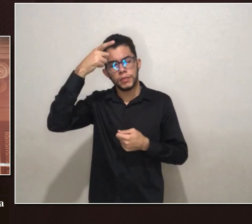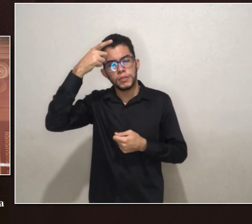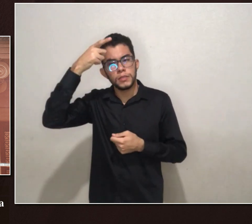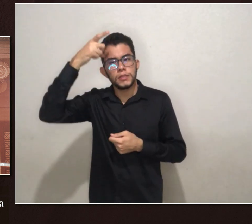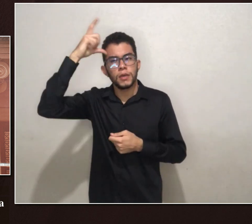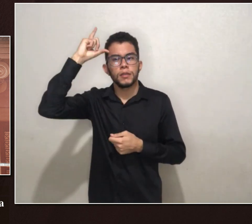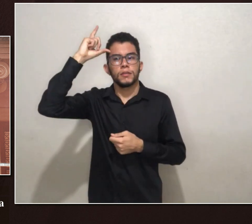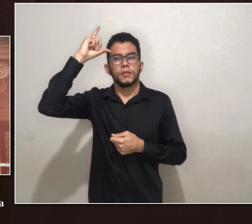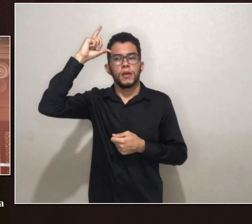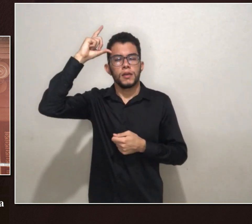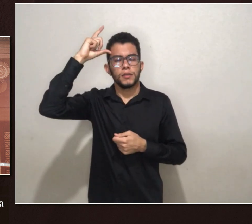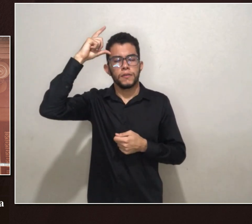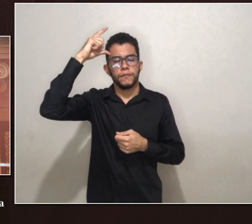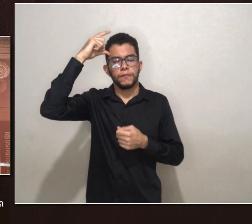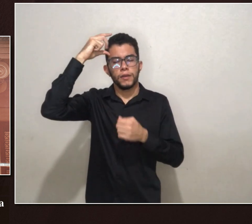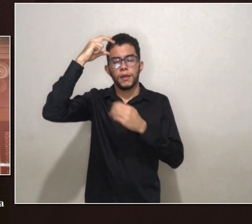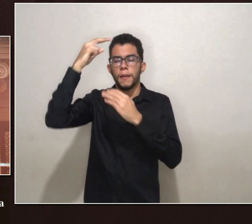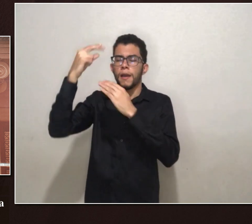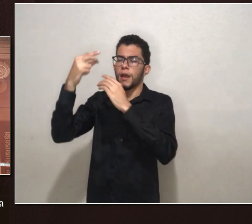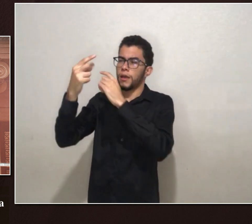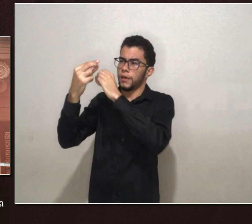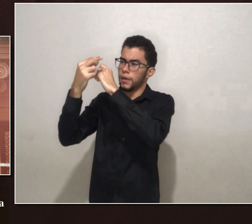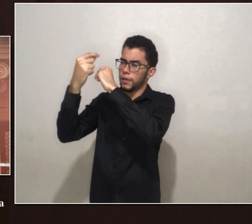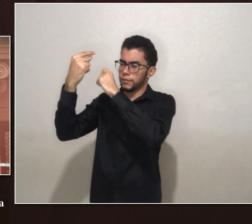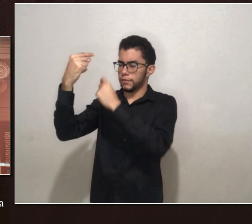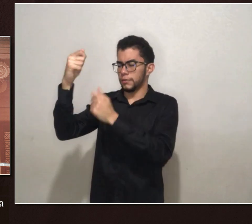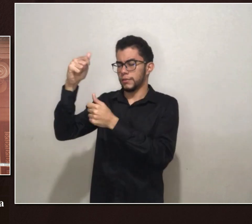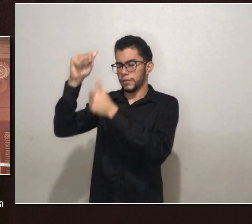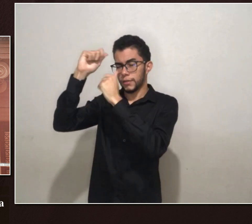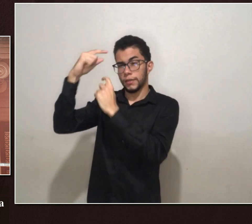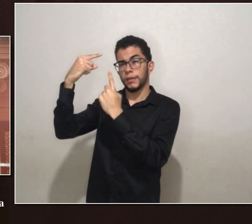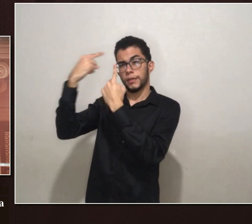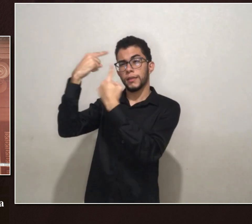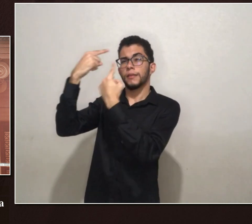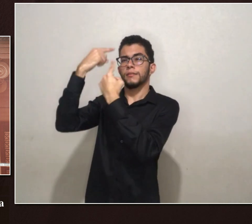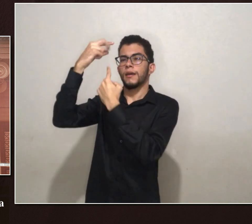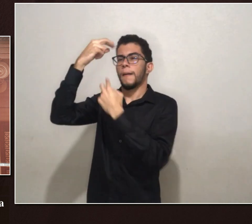corrompida, né, que acontece? E se a parte da